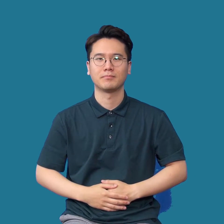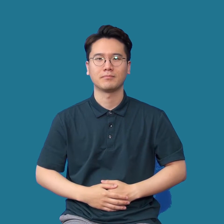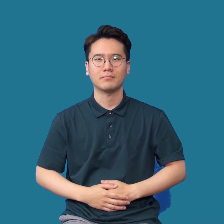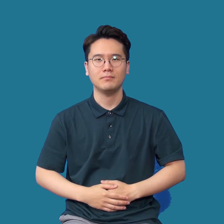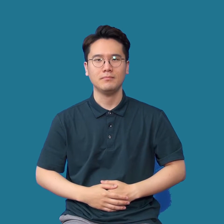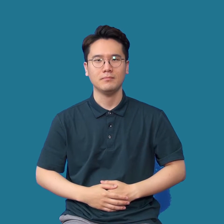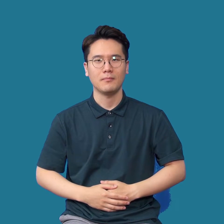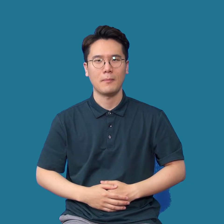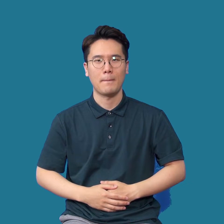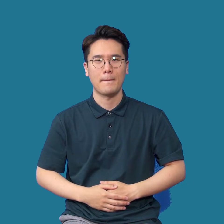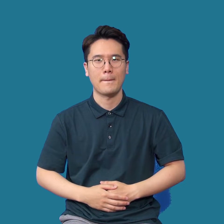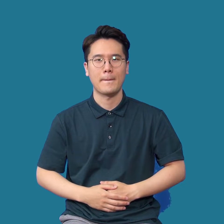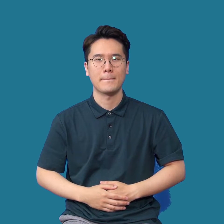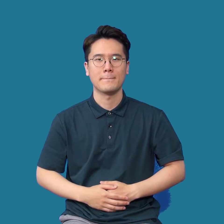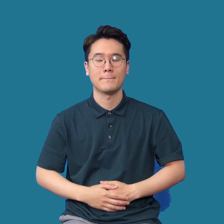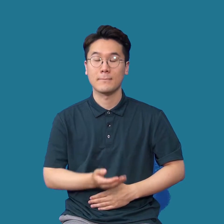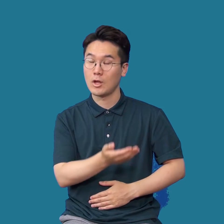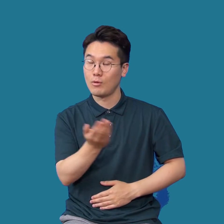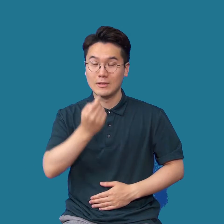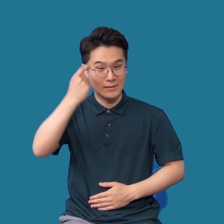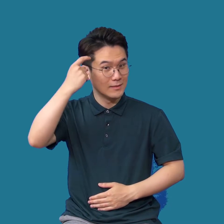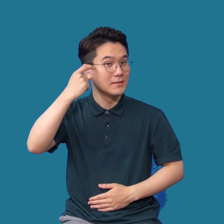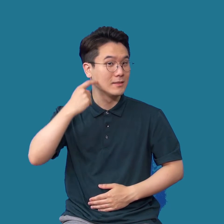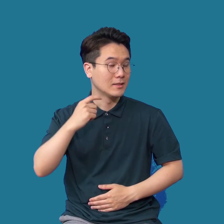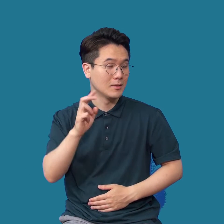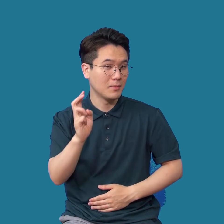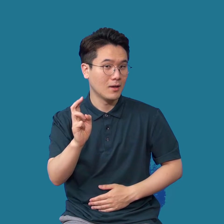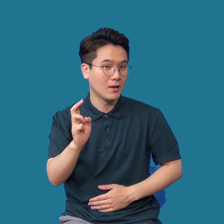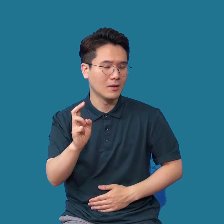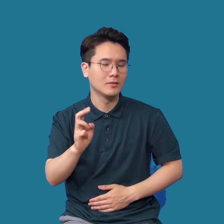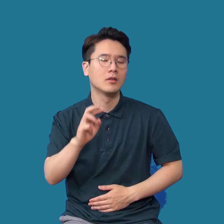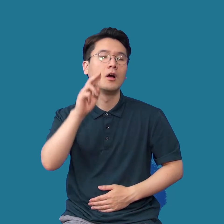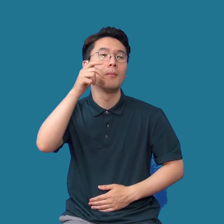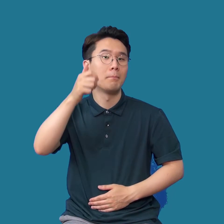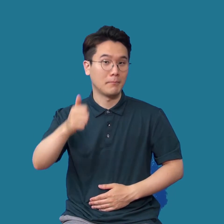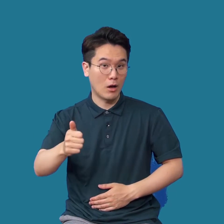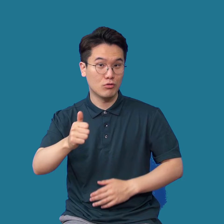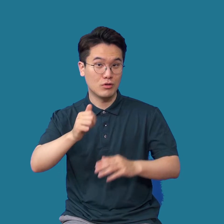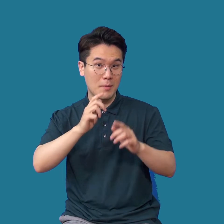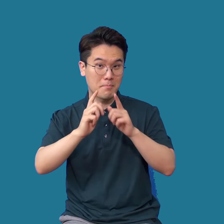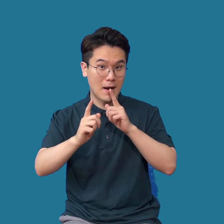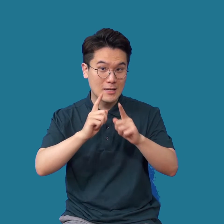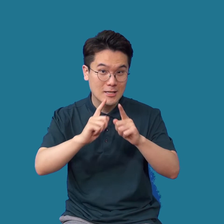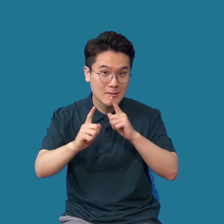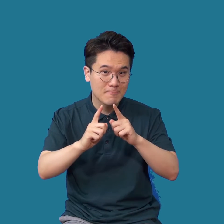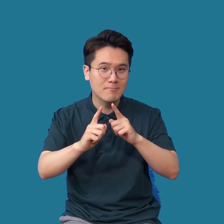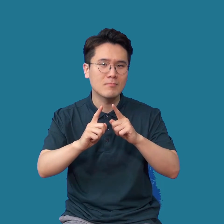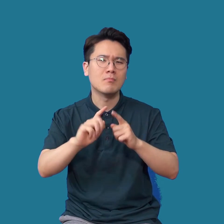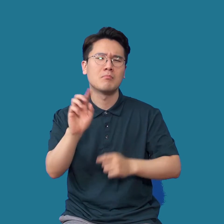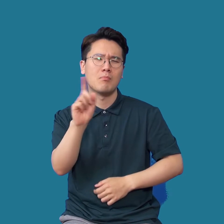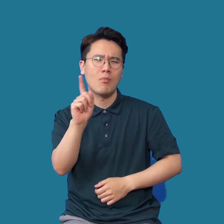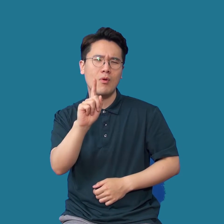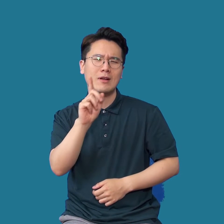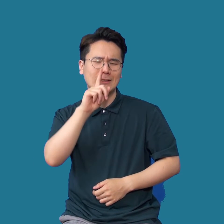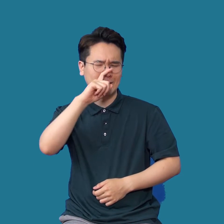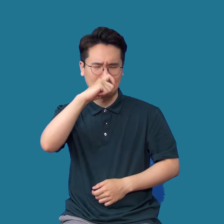여러분도 느끼시겠지만 사도 바울의 이 말씀은 논리가 정연한 것이